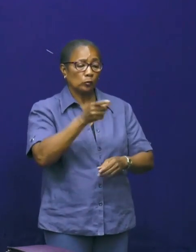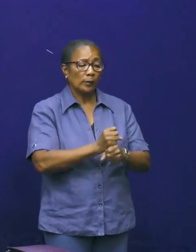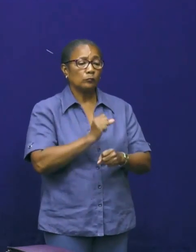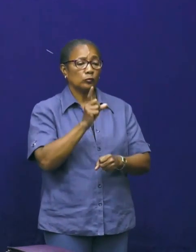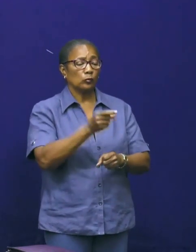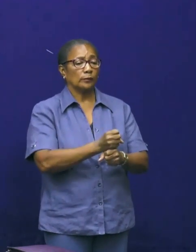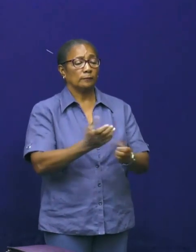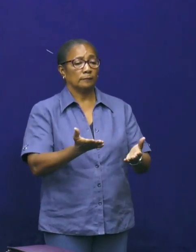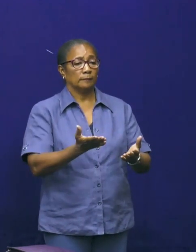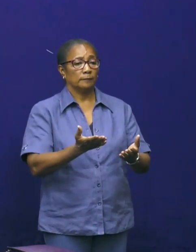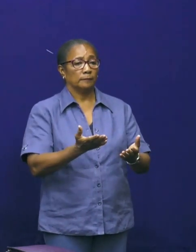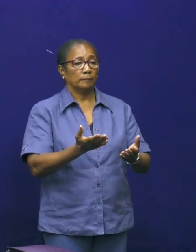doen.